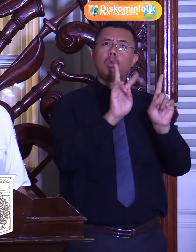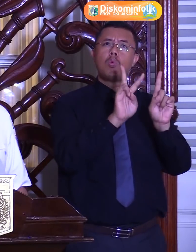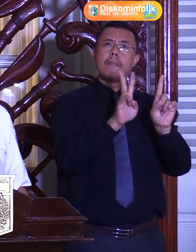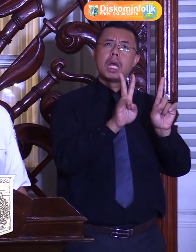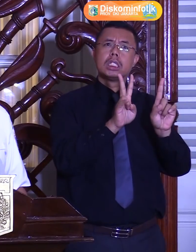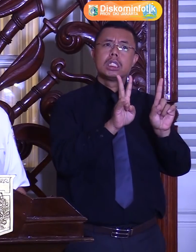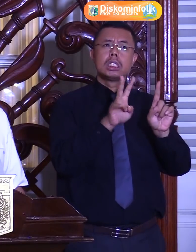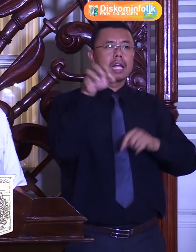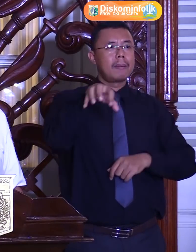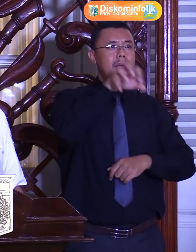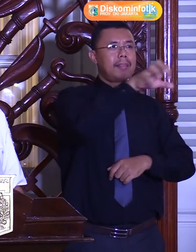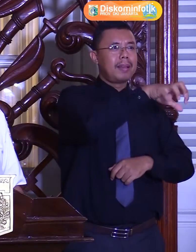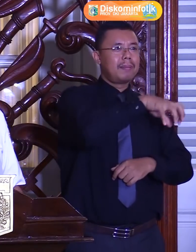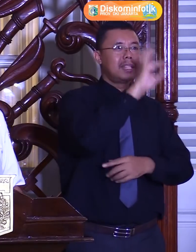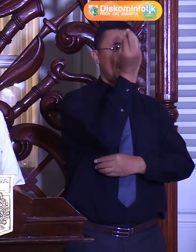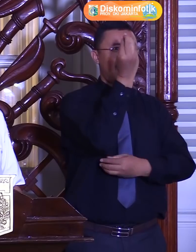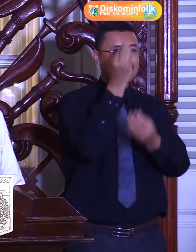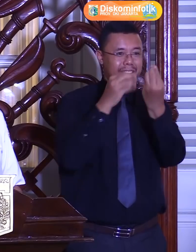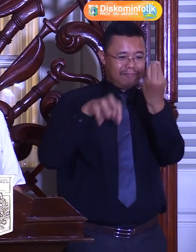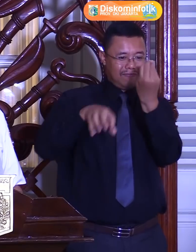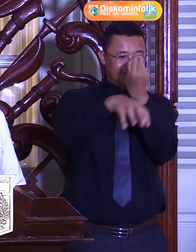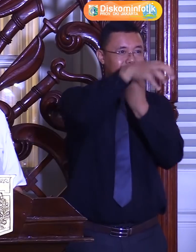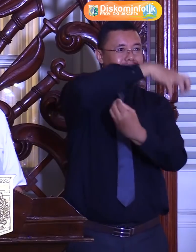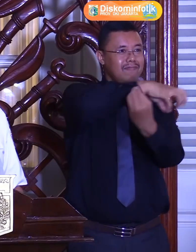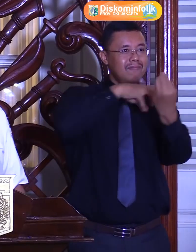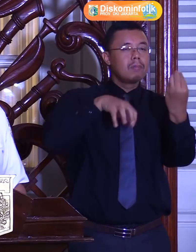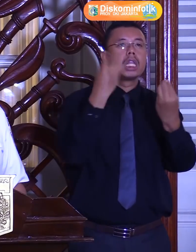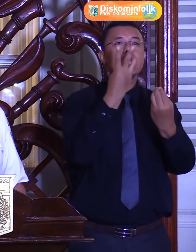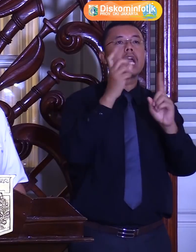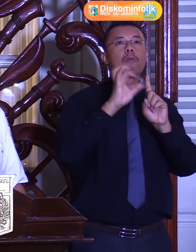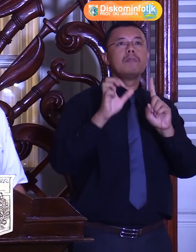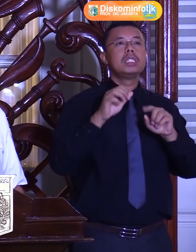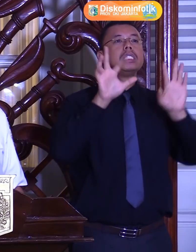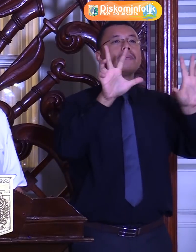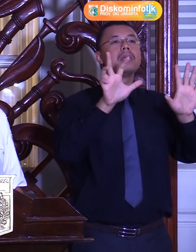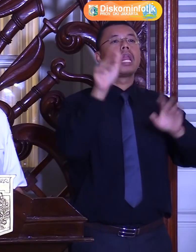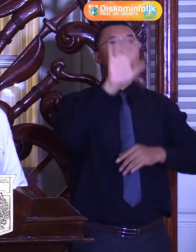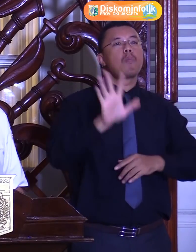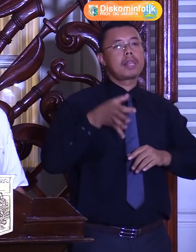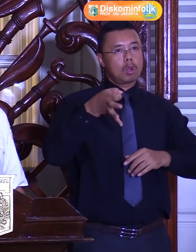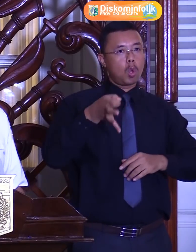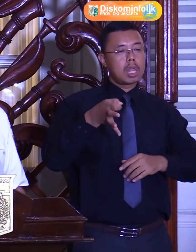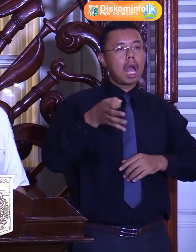12 kawasan di Jakarta, 3 provinsi, 9 kabupaten kota, itu ada